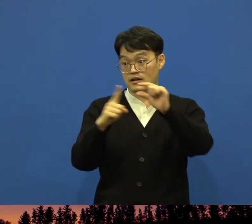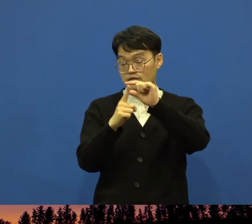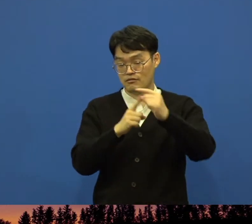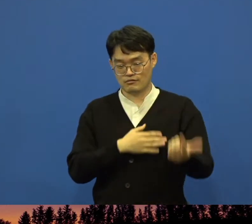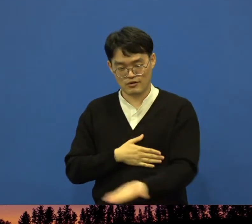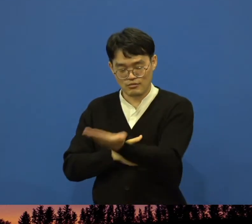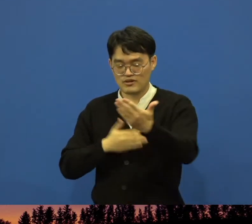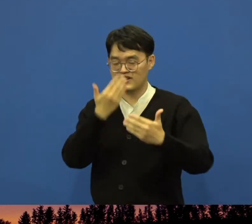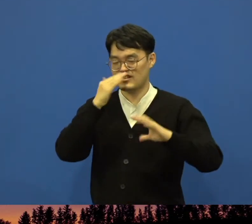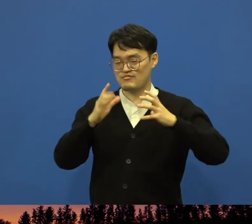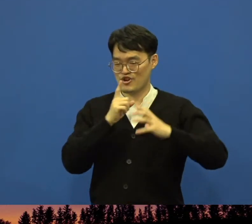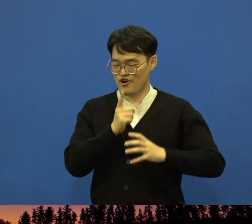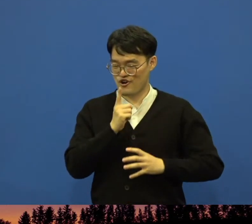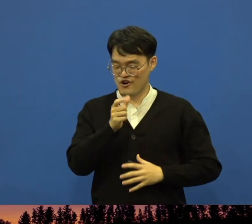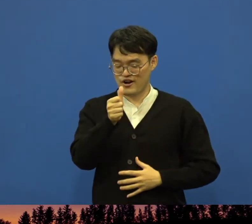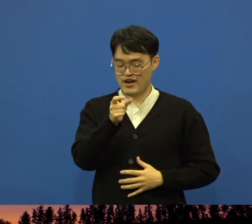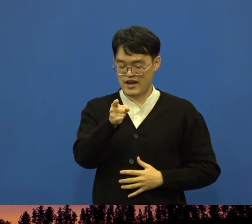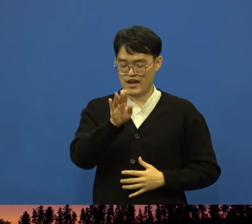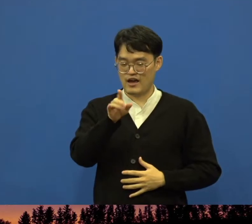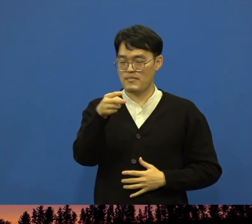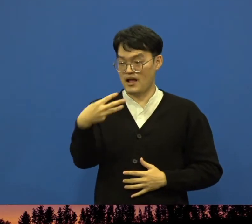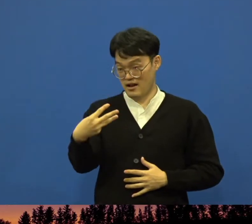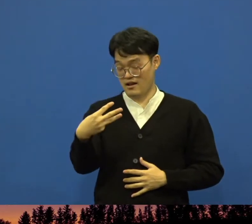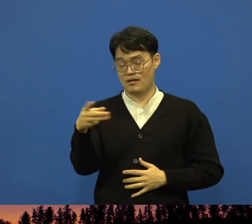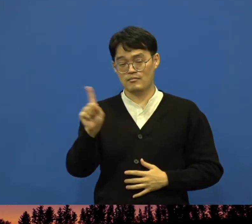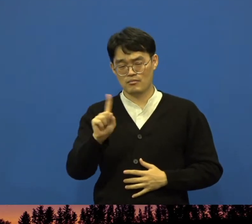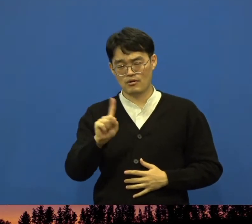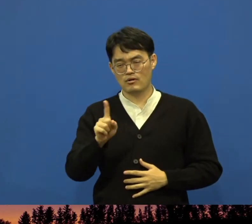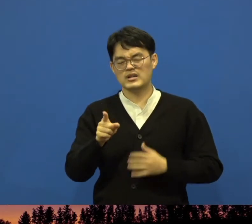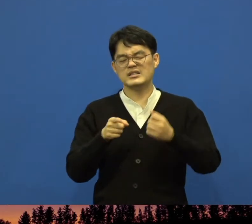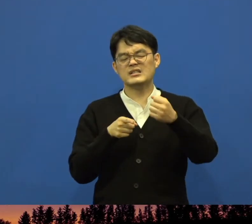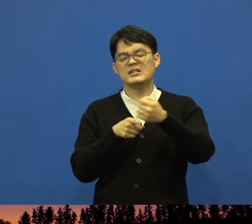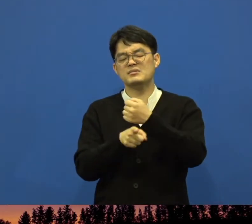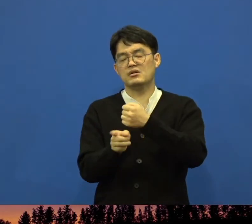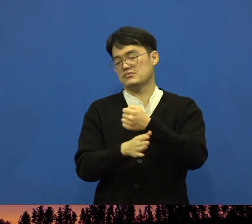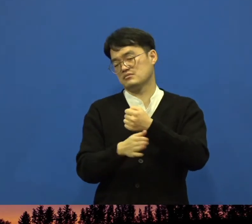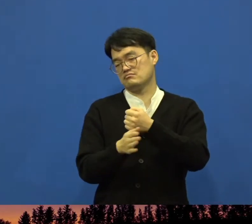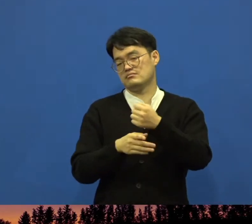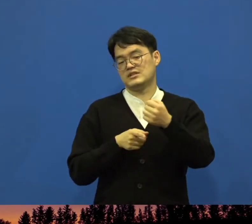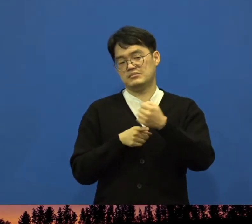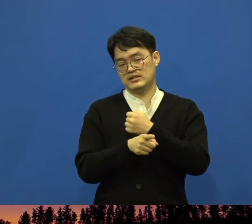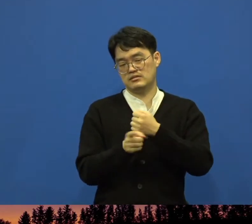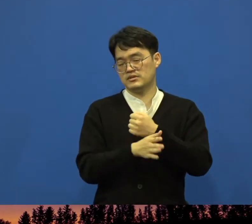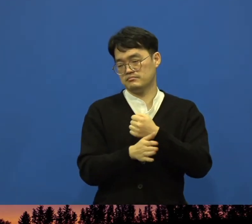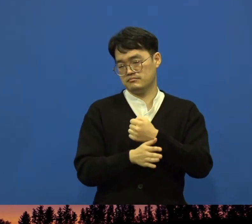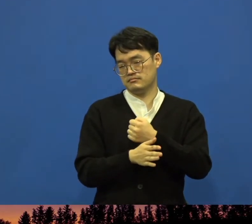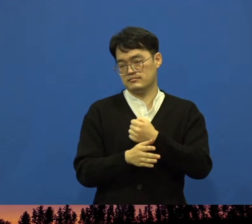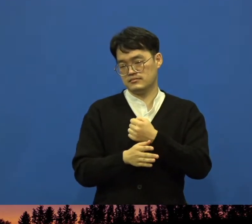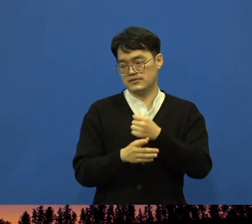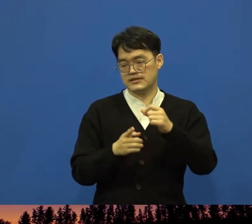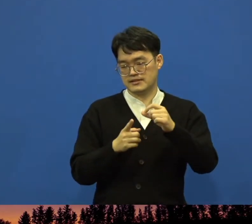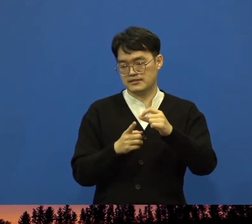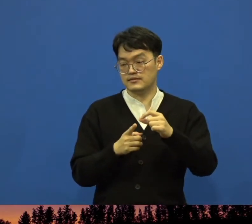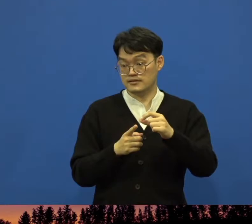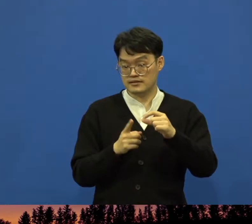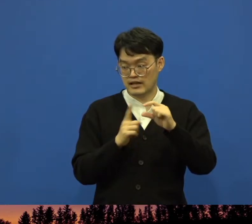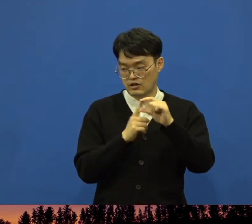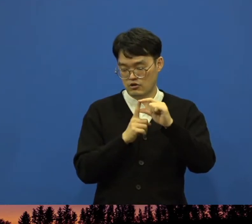있습니다. 헤벨이에요. 헤벨. 의미 없음이에요. 의미 없음, 헤벨. 이거는 좀